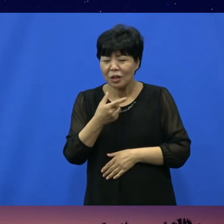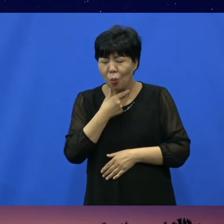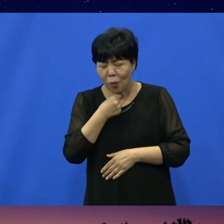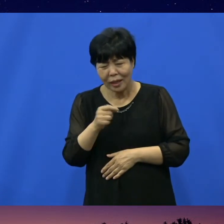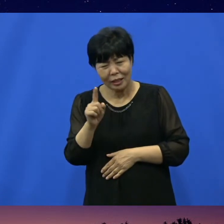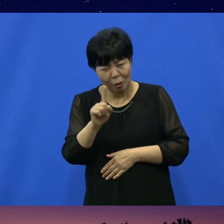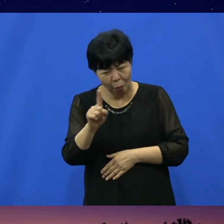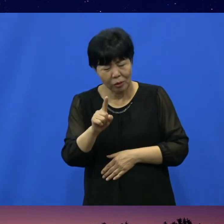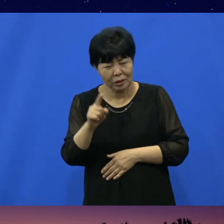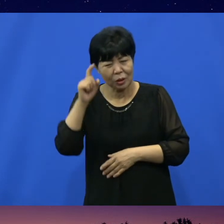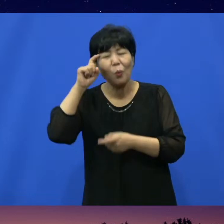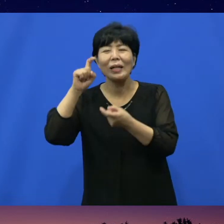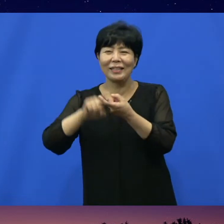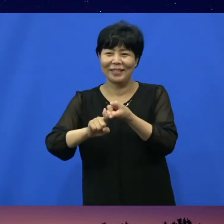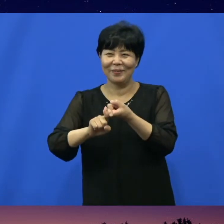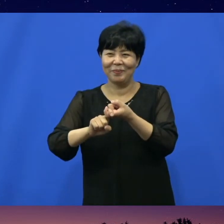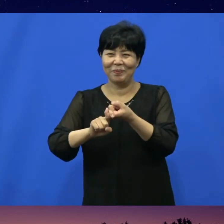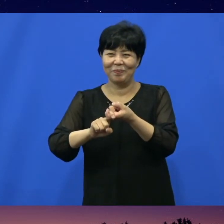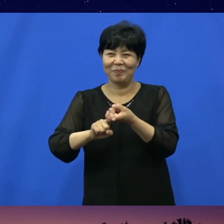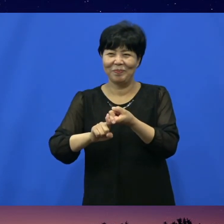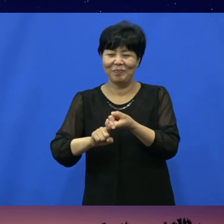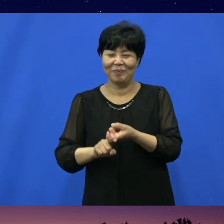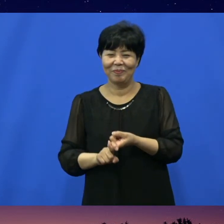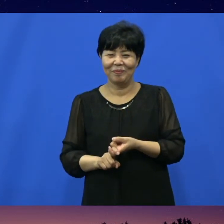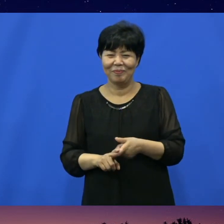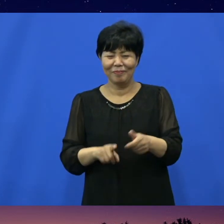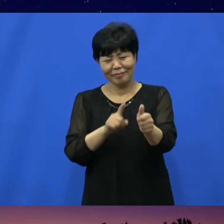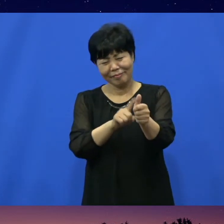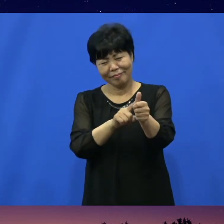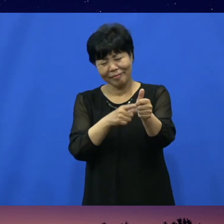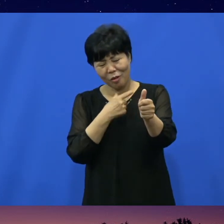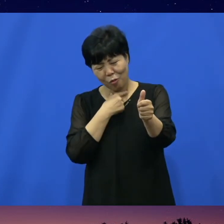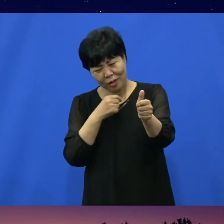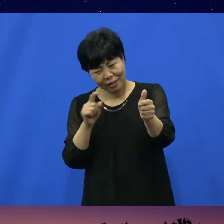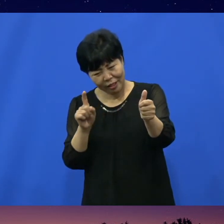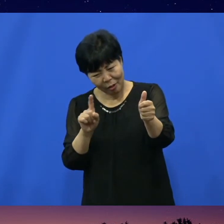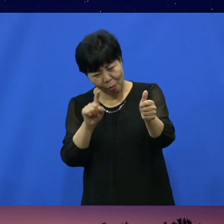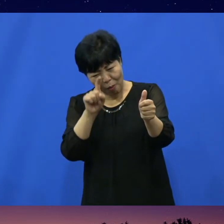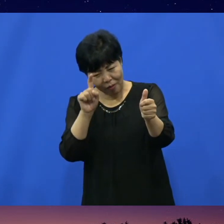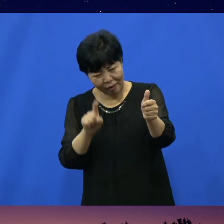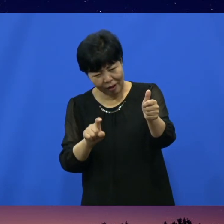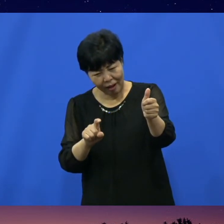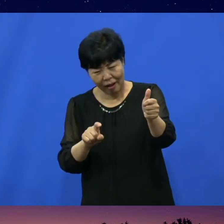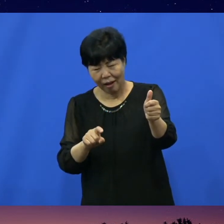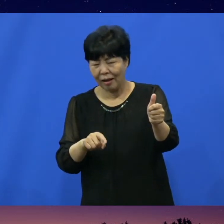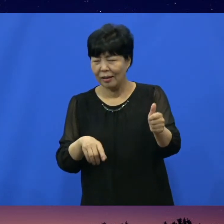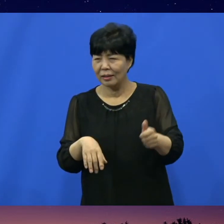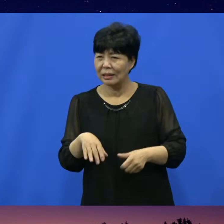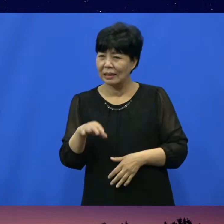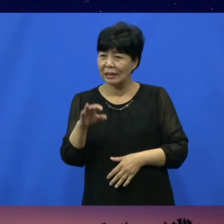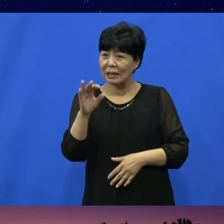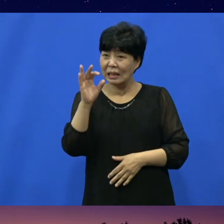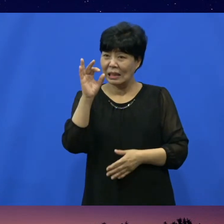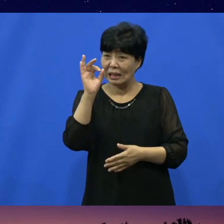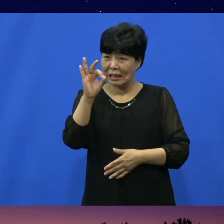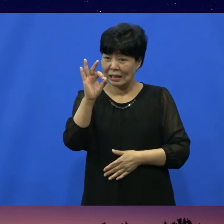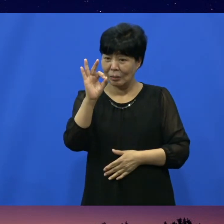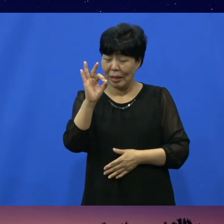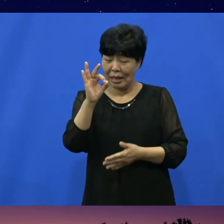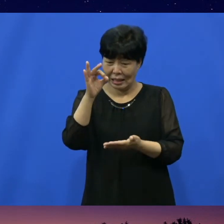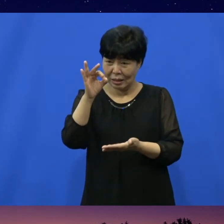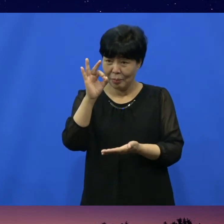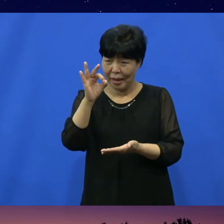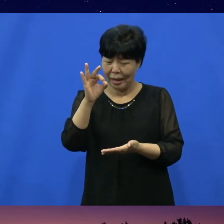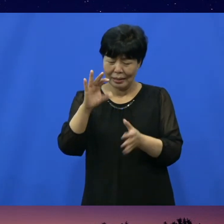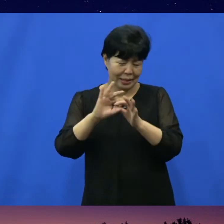사랑은 그이가 뭘 원하는지 그게 관심이 있어요. 가격이 없어요. 가격을 따지면 사랑